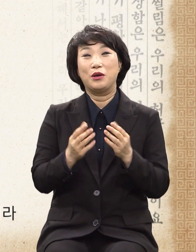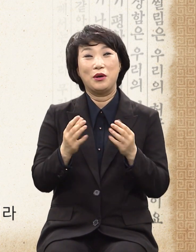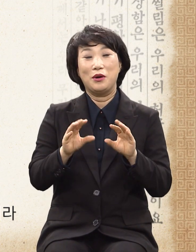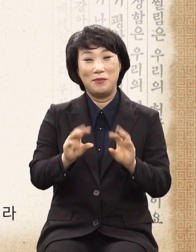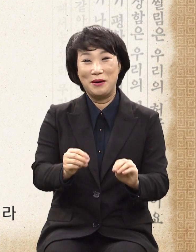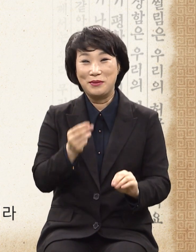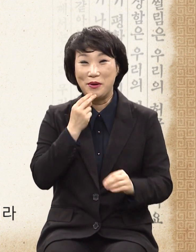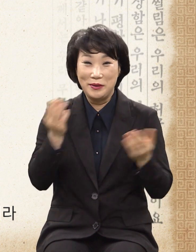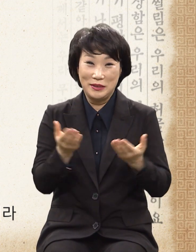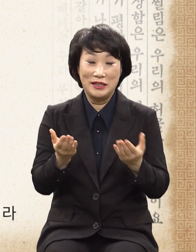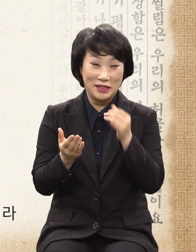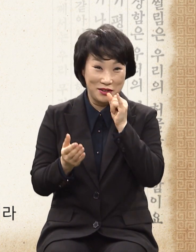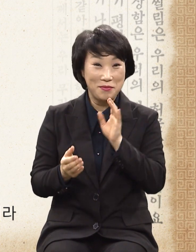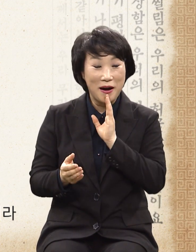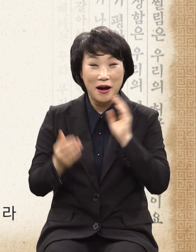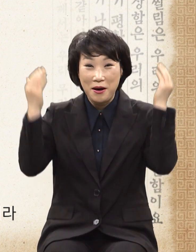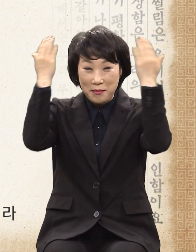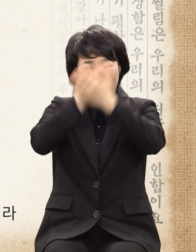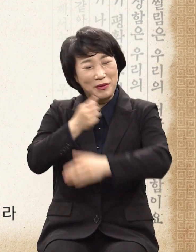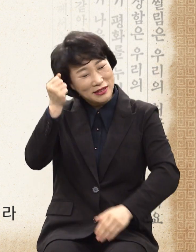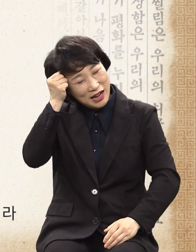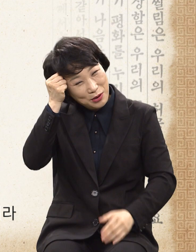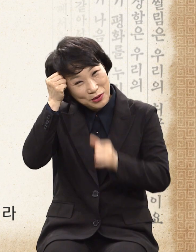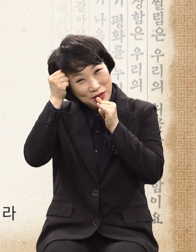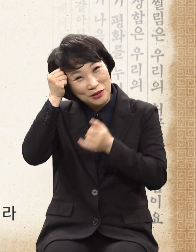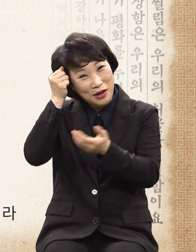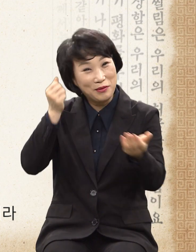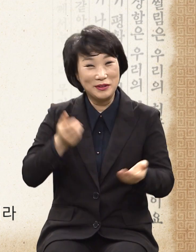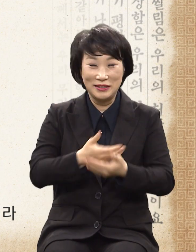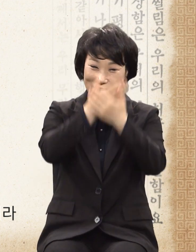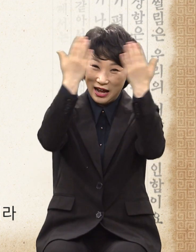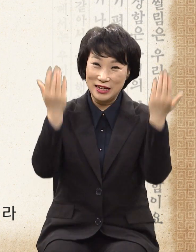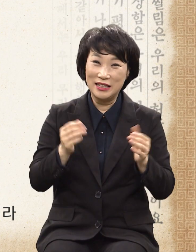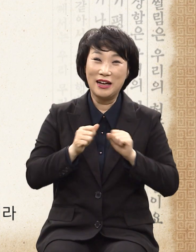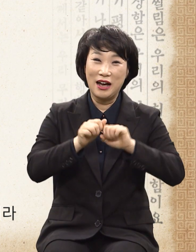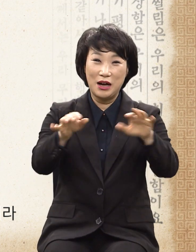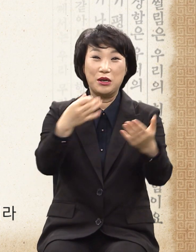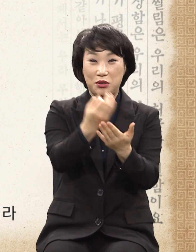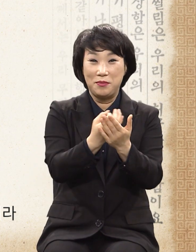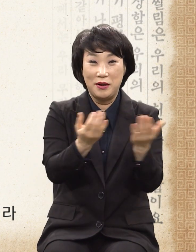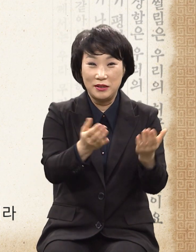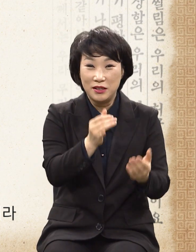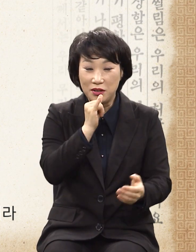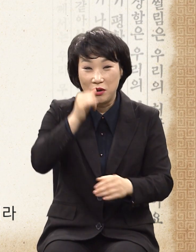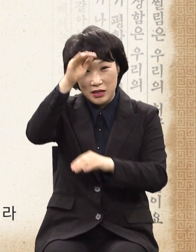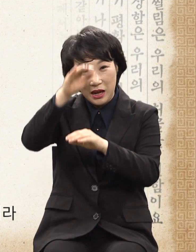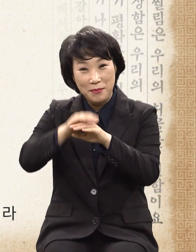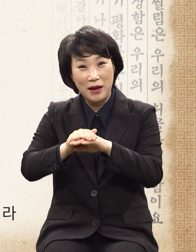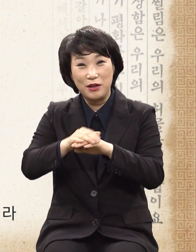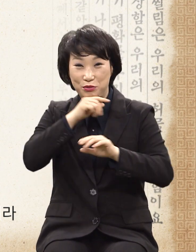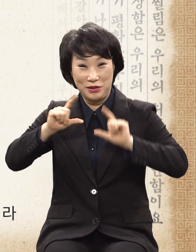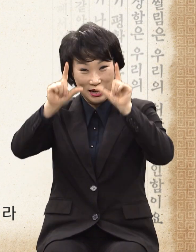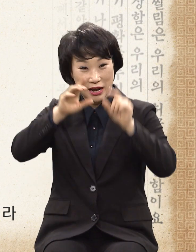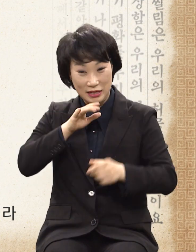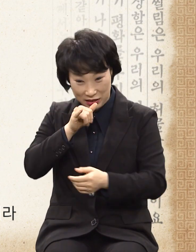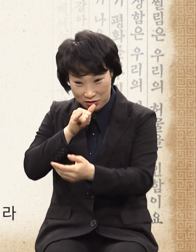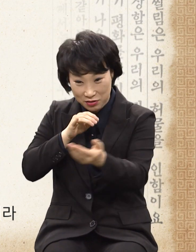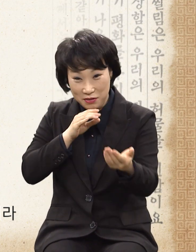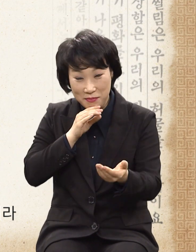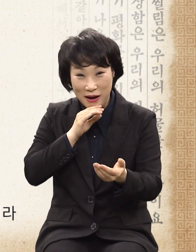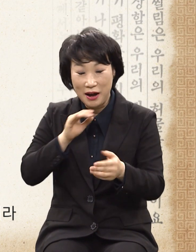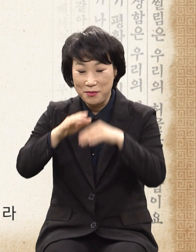않고 일하죠. 저녁에는 자는 일을 하죠. 낮에는 돈 버는 일을 하죠. 예배하는 일은 예배하는 일을